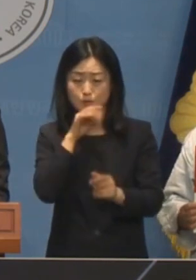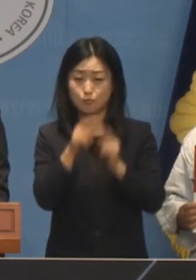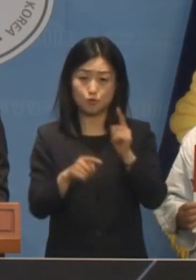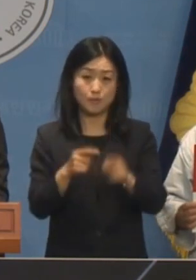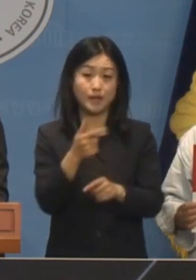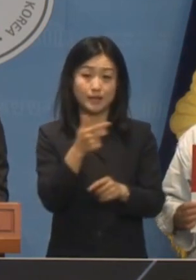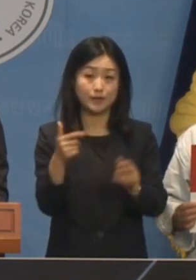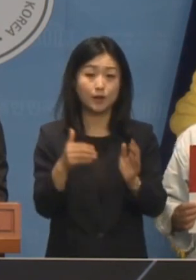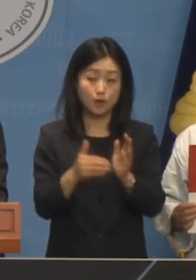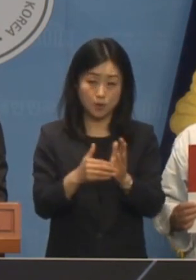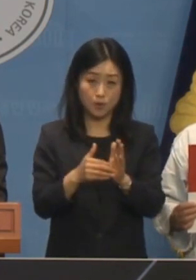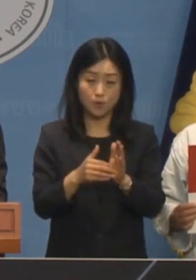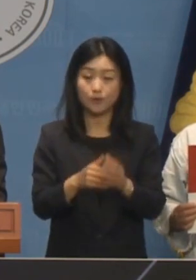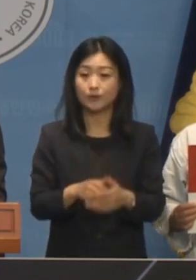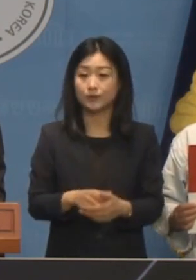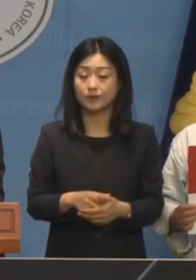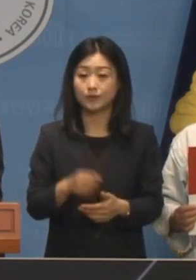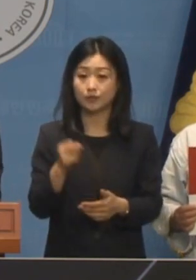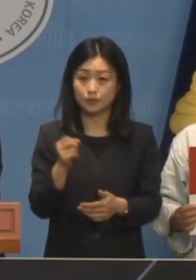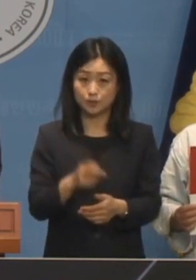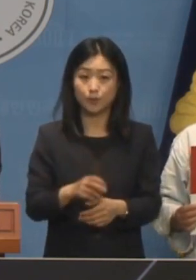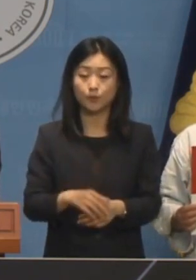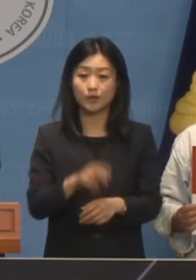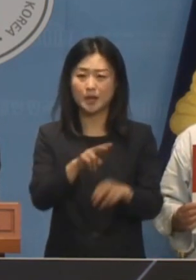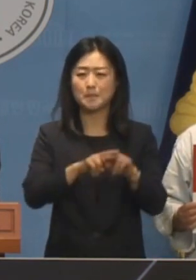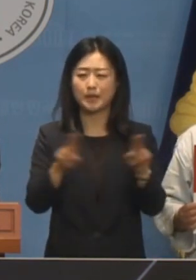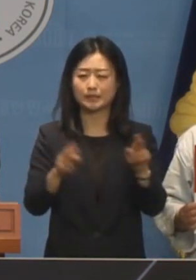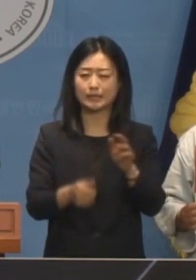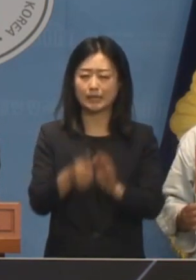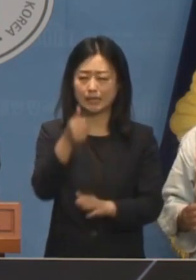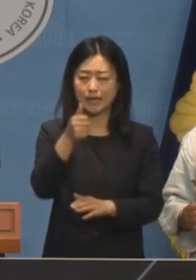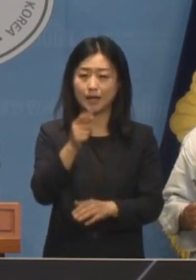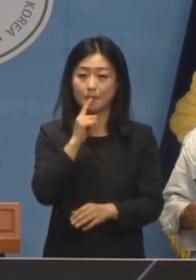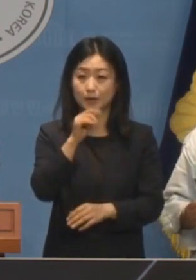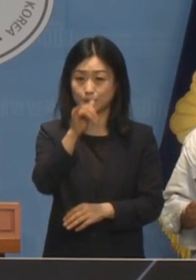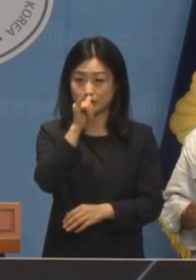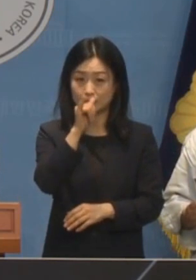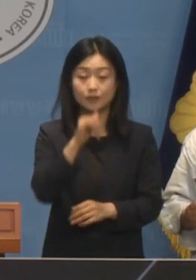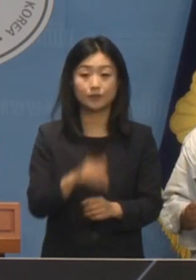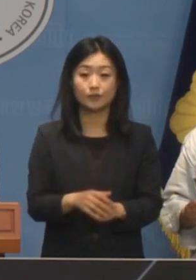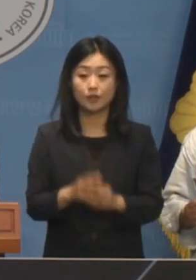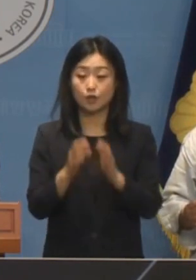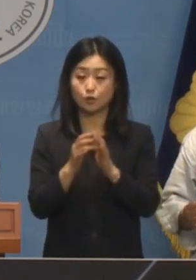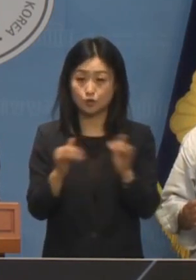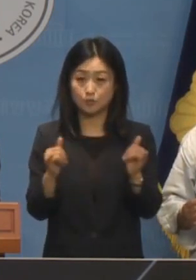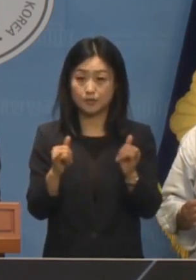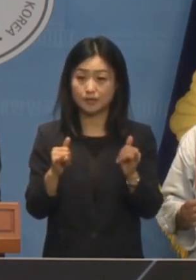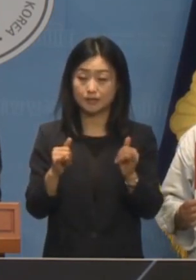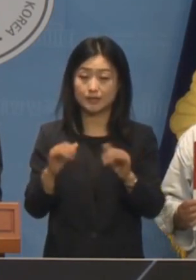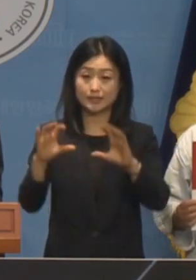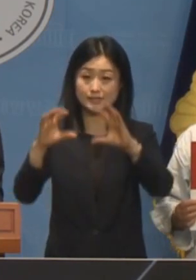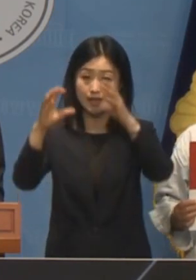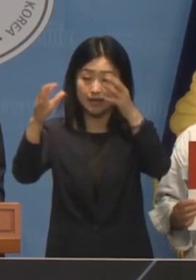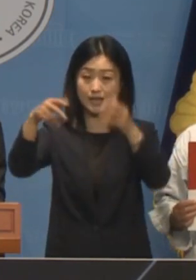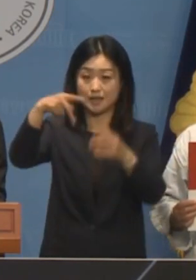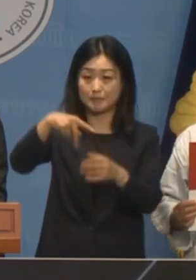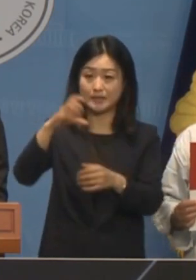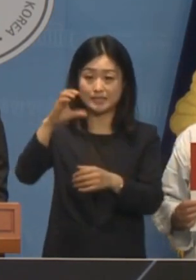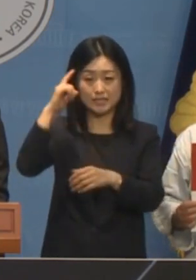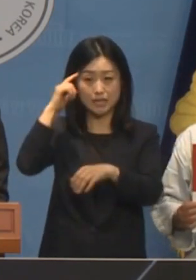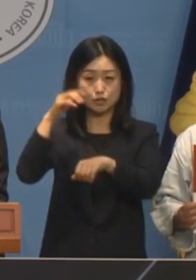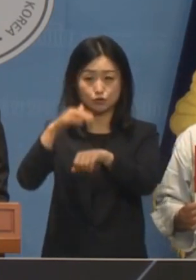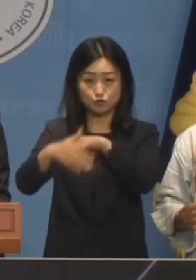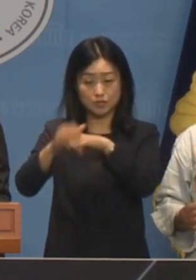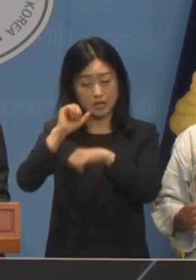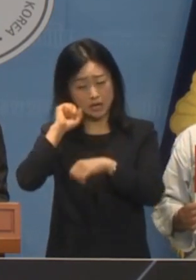커지고 폐지를 주장한 목소리에 힘이 실리고 있다. 많은 국민들은 전 세계가 PC주의 광풍에 휘말린 모습에